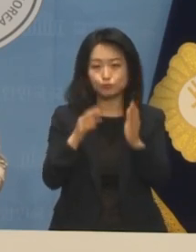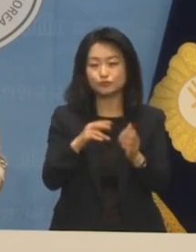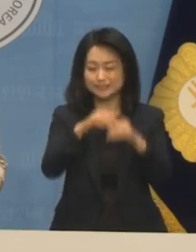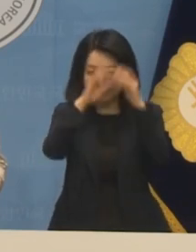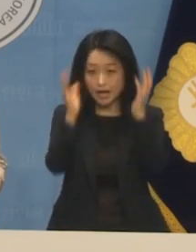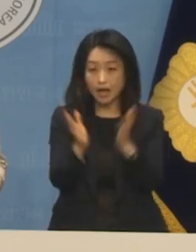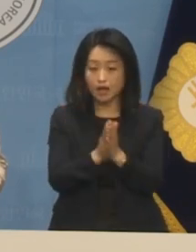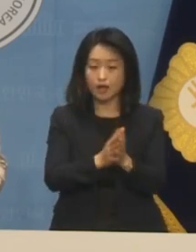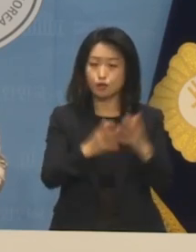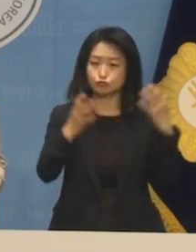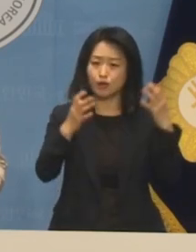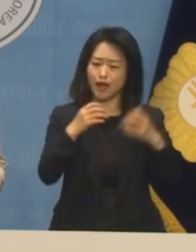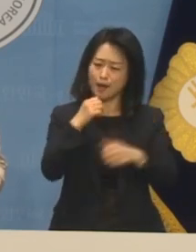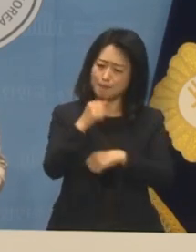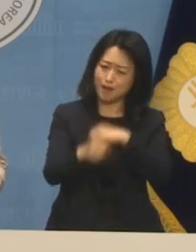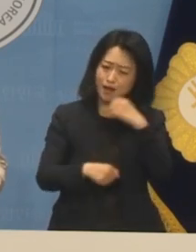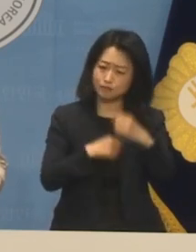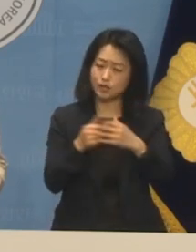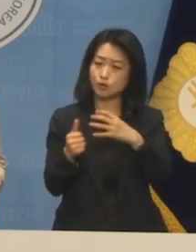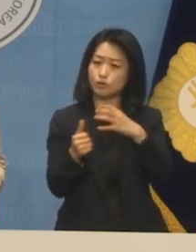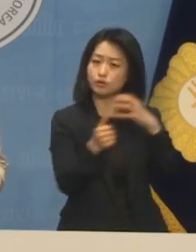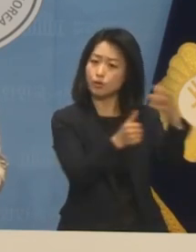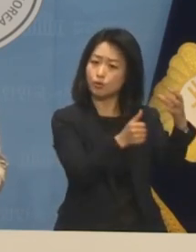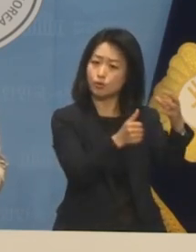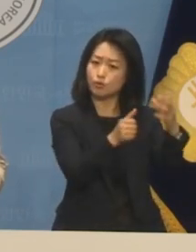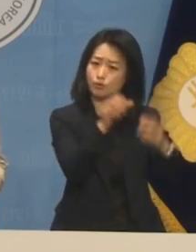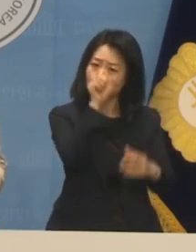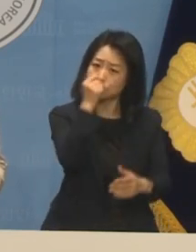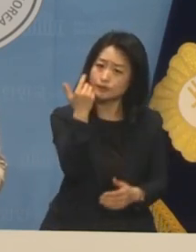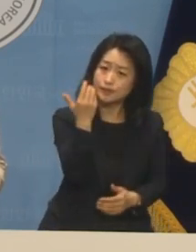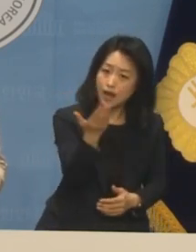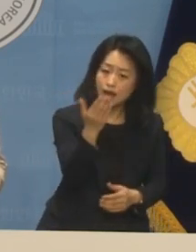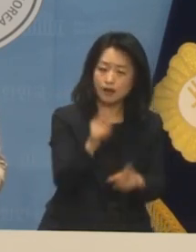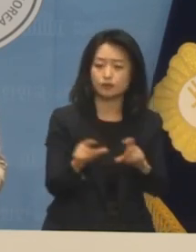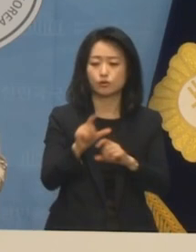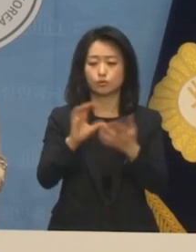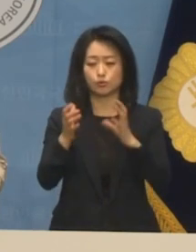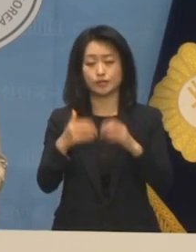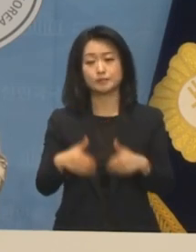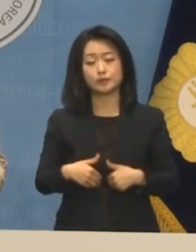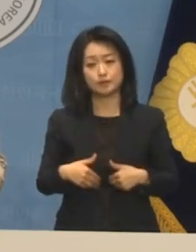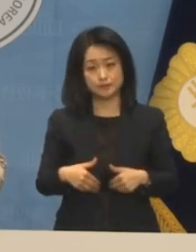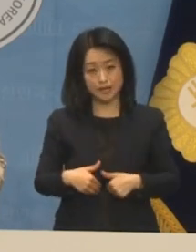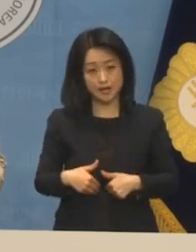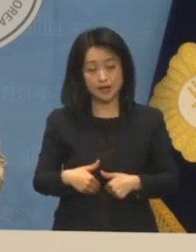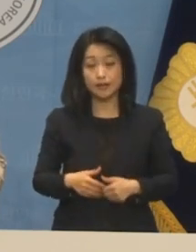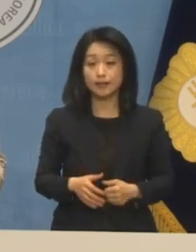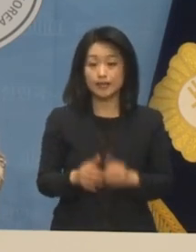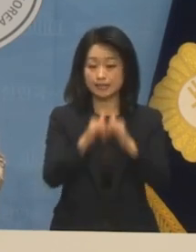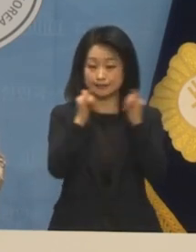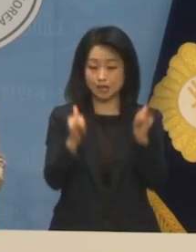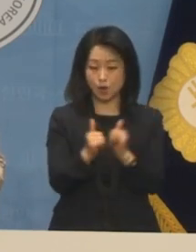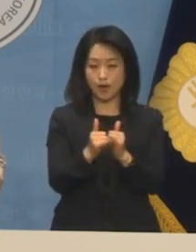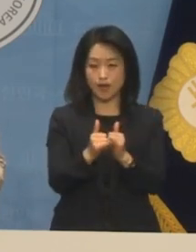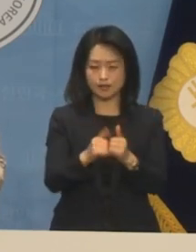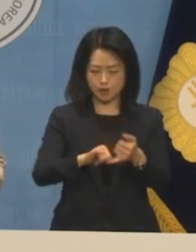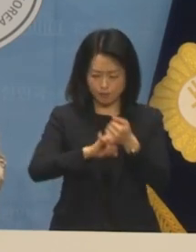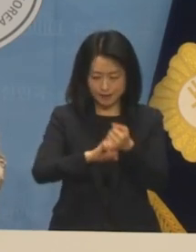이렇게 마음대로 수집하는 것이 타당한지 더 논의해야 합니다. 사회적 합의